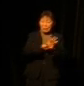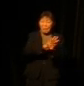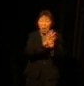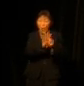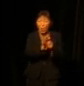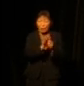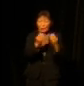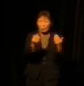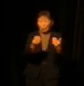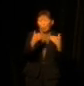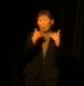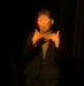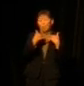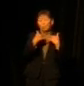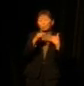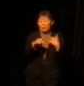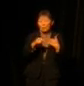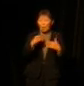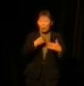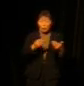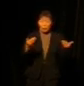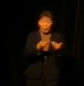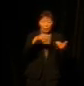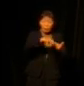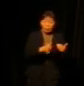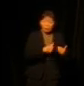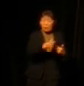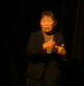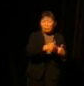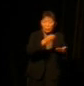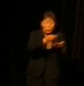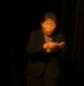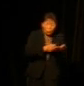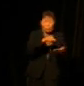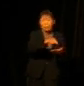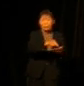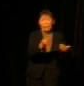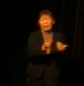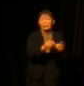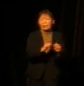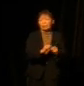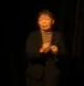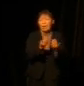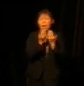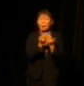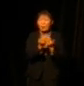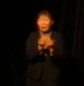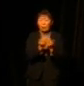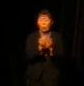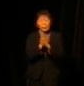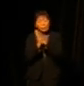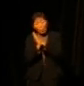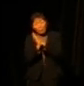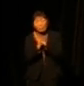難した人がいいですよ、私らは勤務だから残って高いところで学校に泊まり込んでね、仕事しなくちゃいけなか